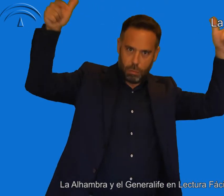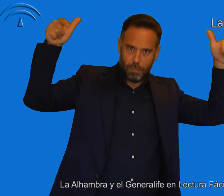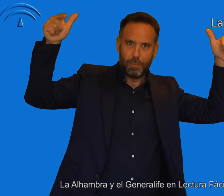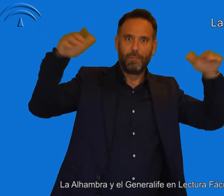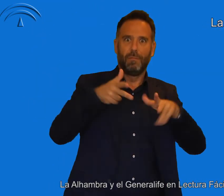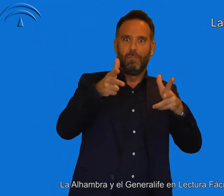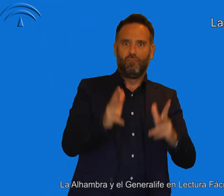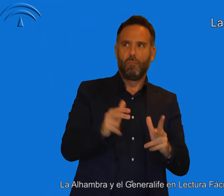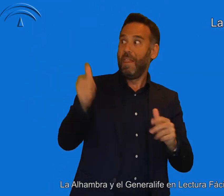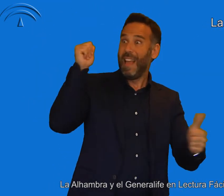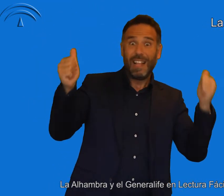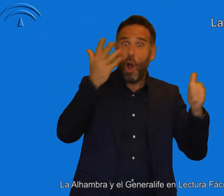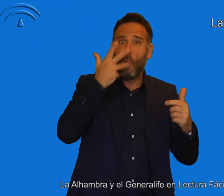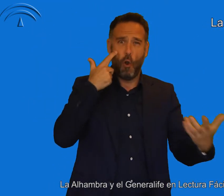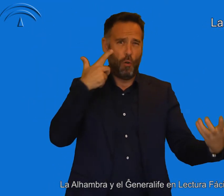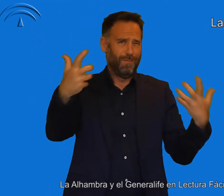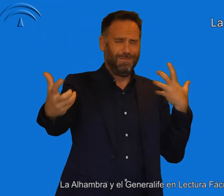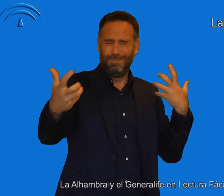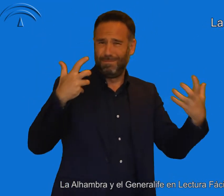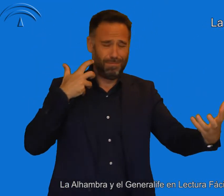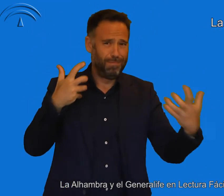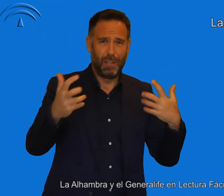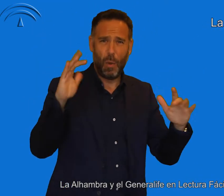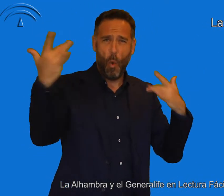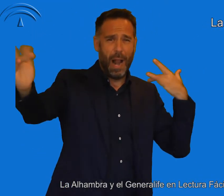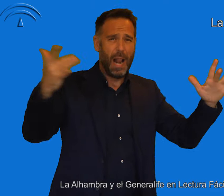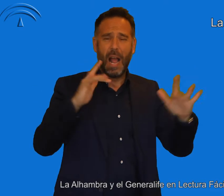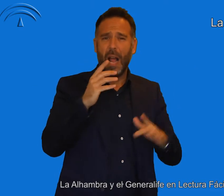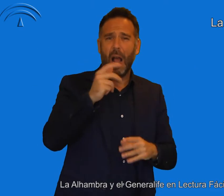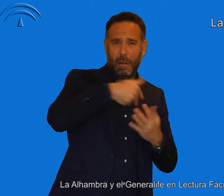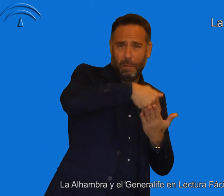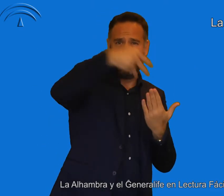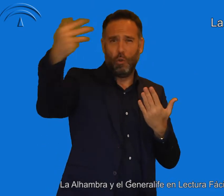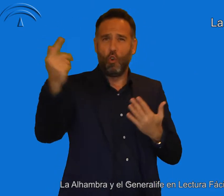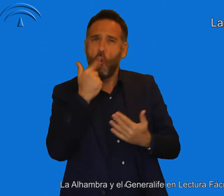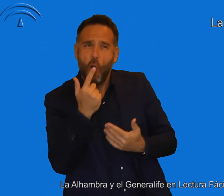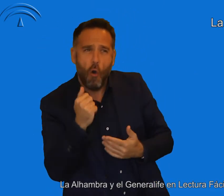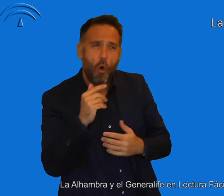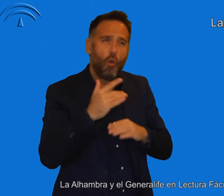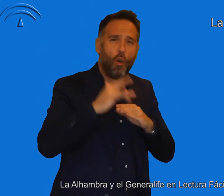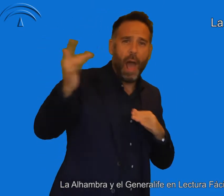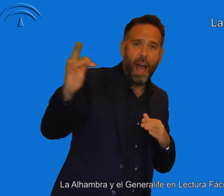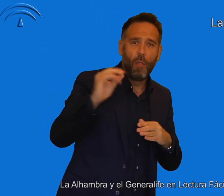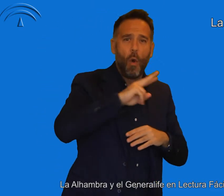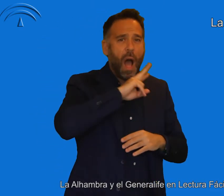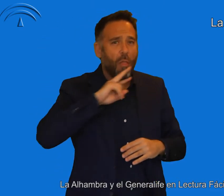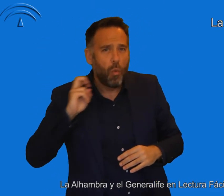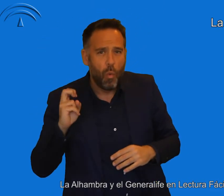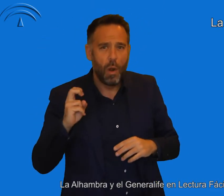si fuera la corona de un trono. Detrás de él, los colores del muro resplandecían como un arco iris,